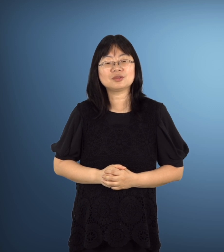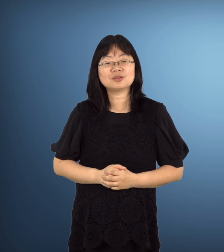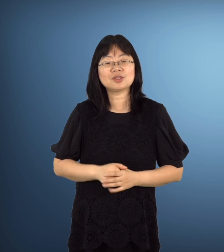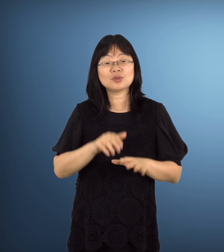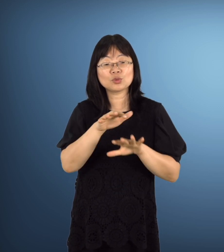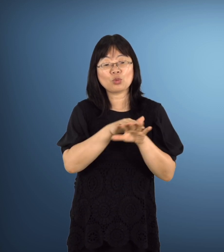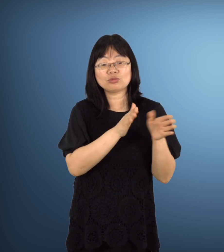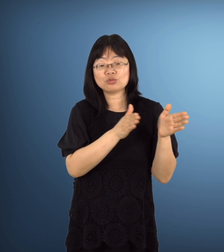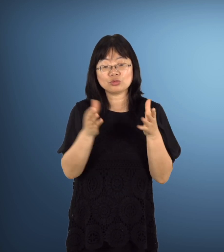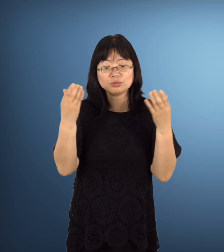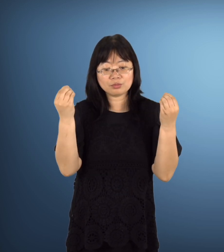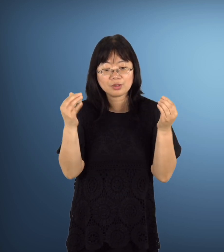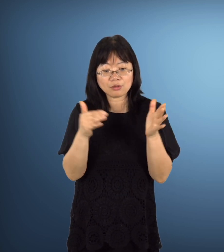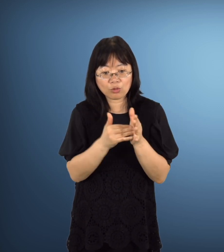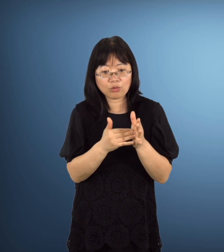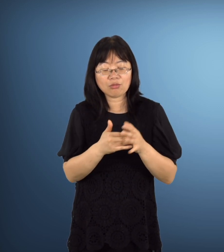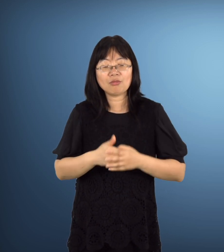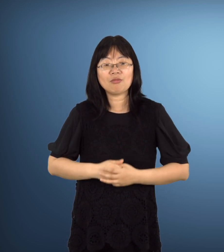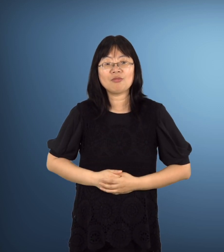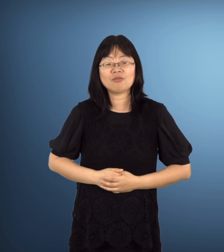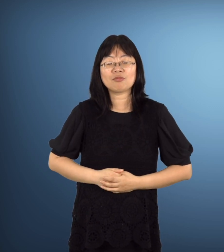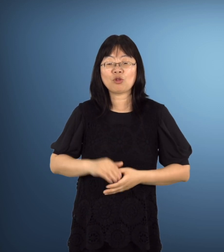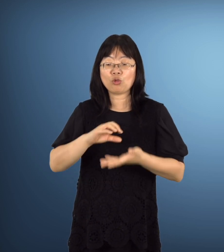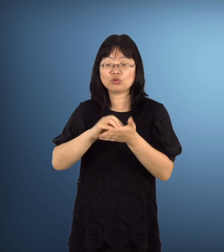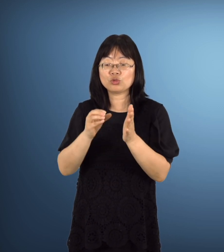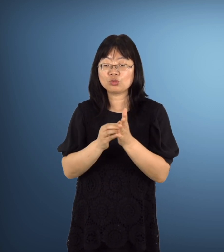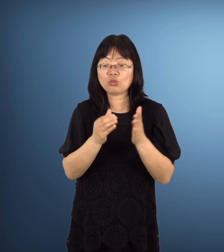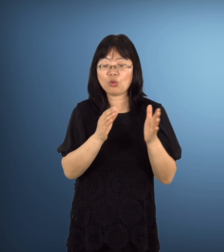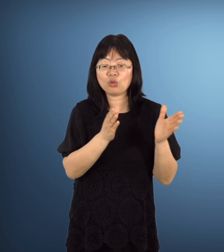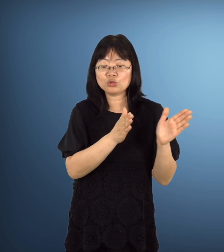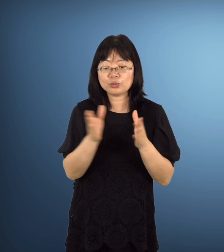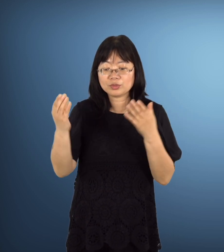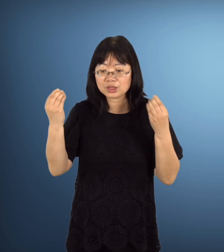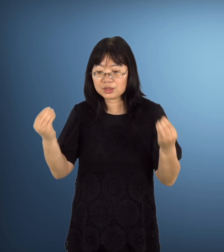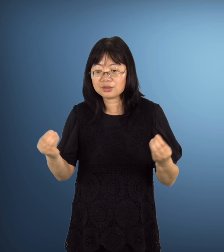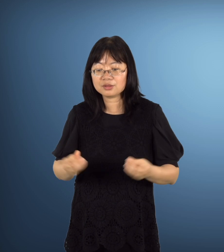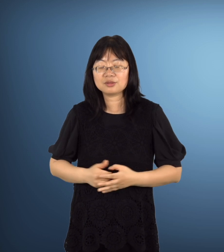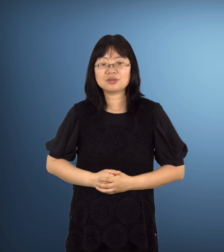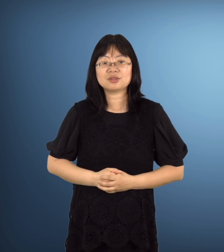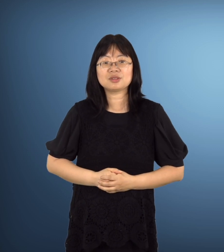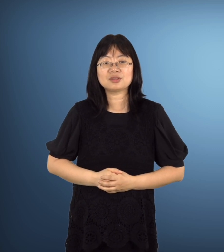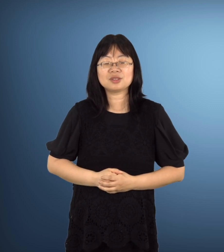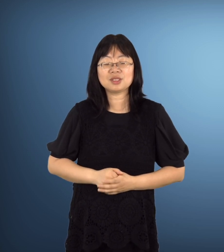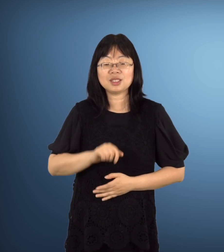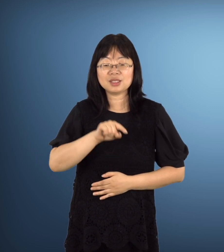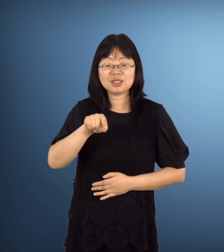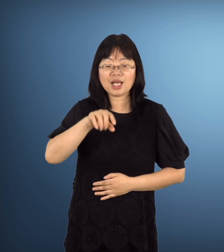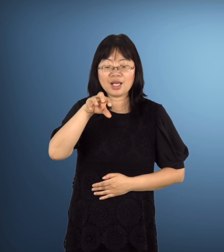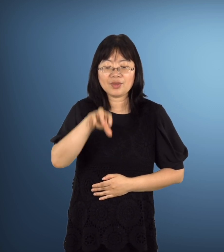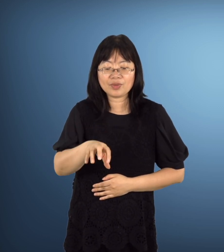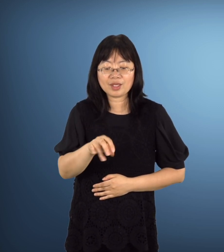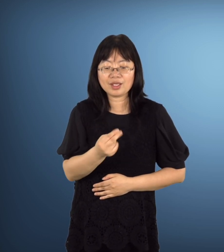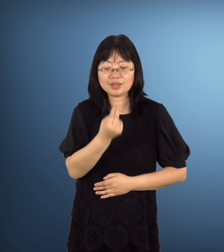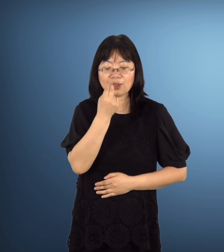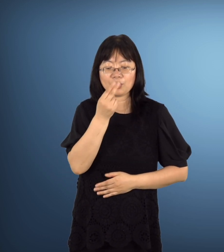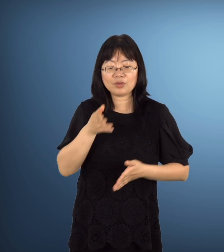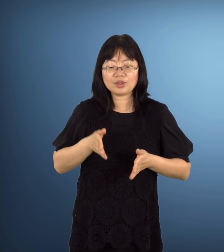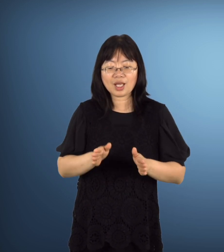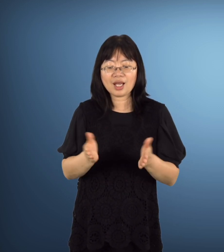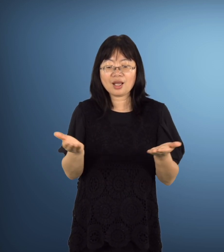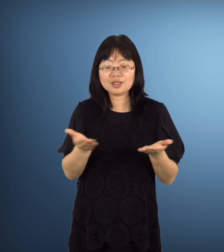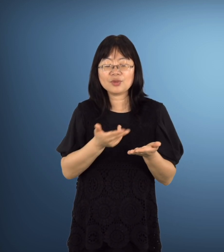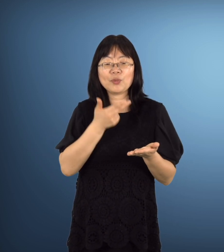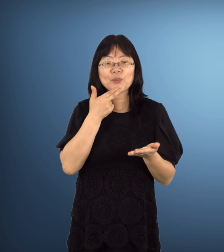조직은 갖추어졌고 규모는 갖추어졌는데 거기에는 생명이 태어나는